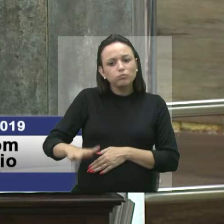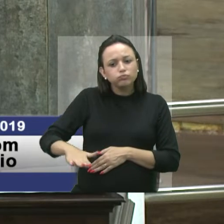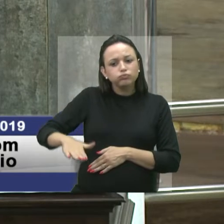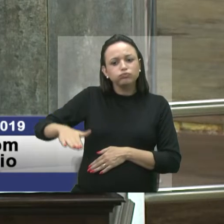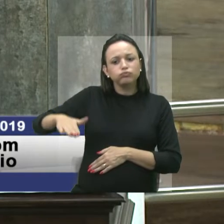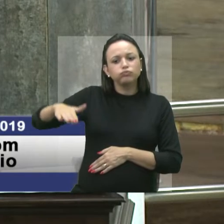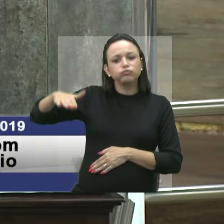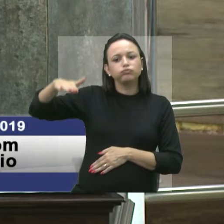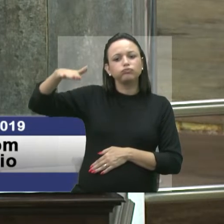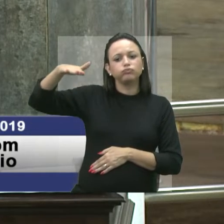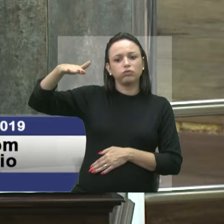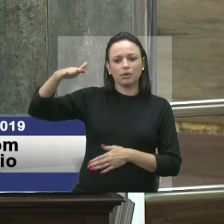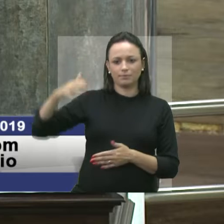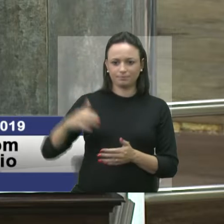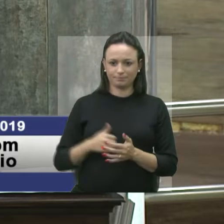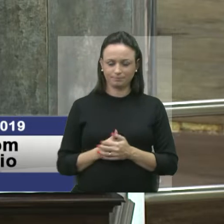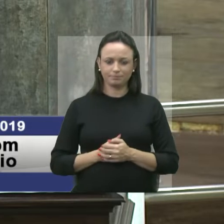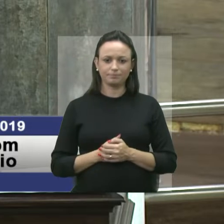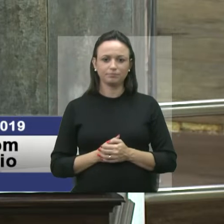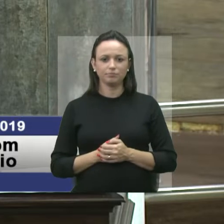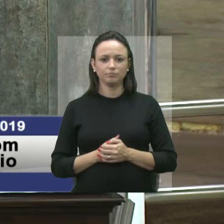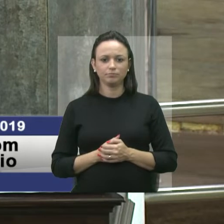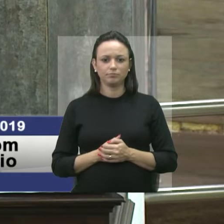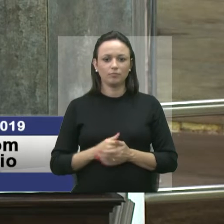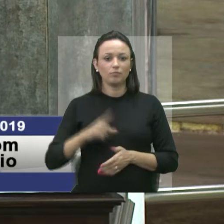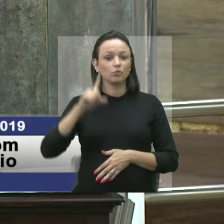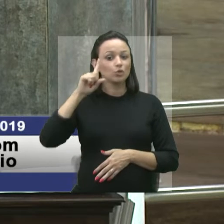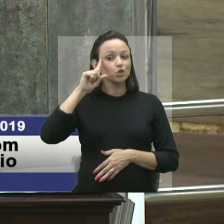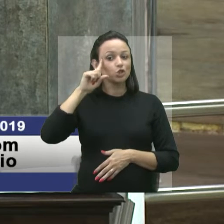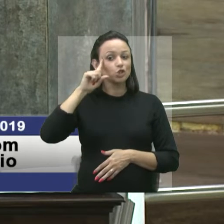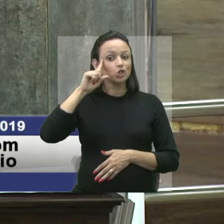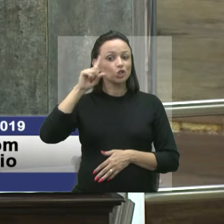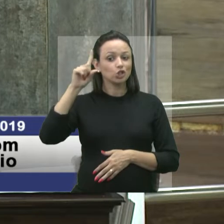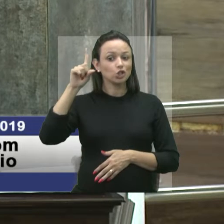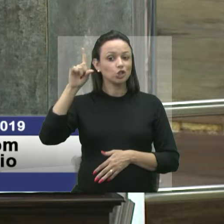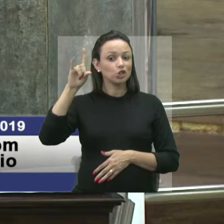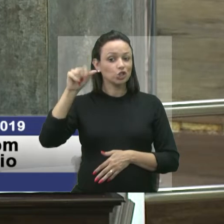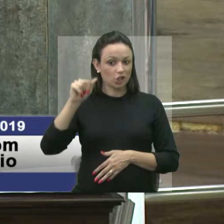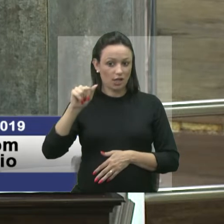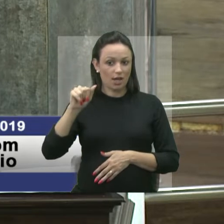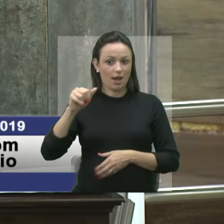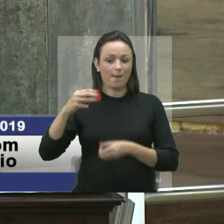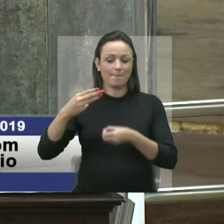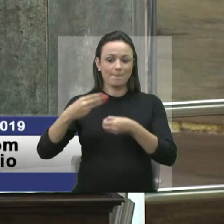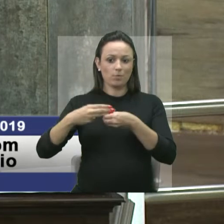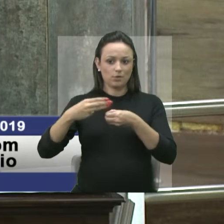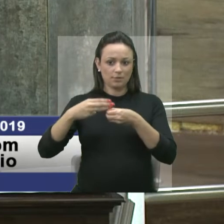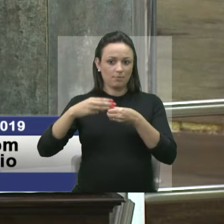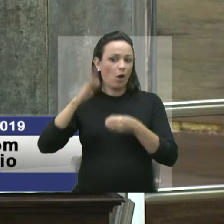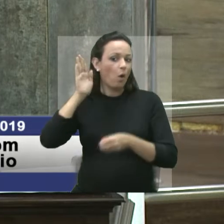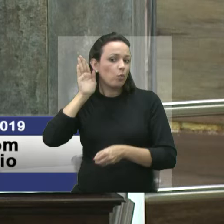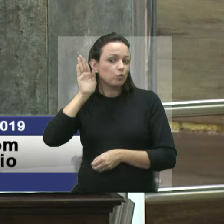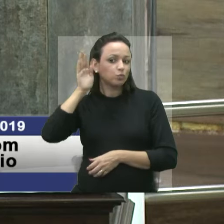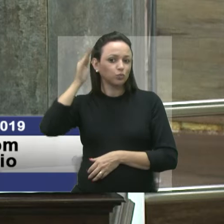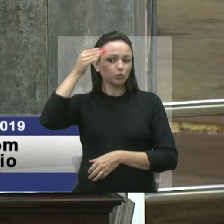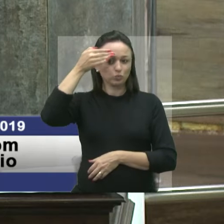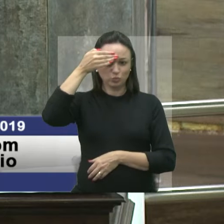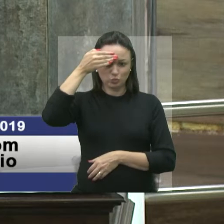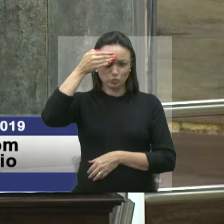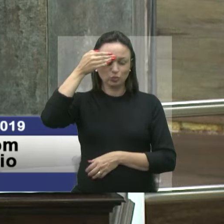vida. O Dia Municipal da Pessoa com Surdo-Cegueira